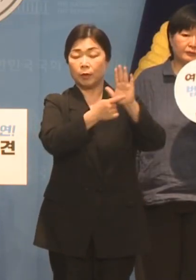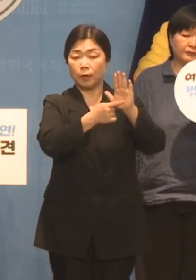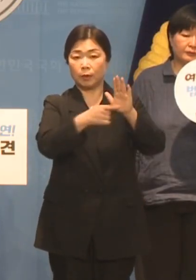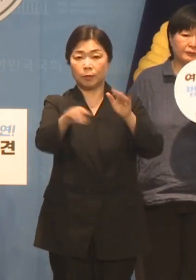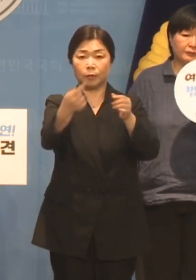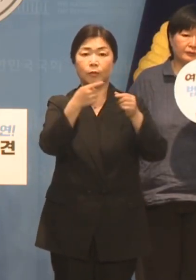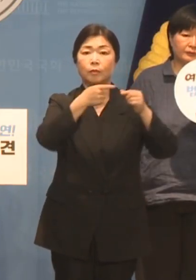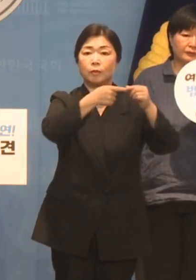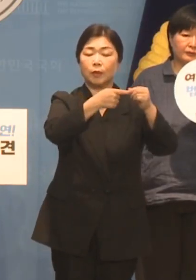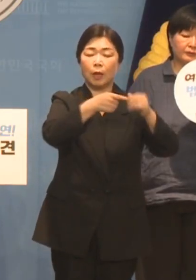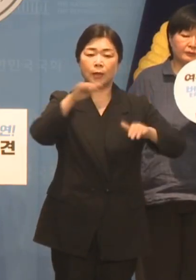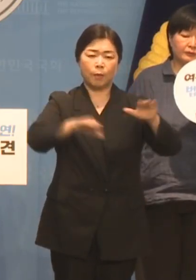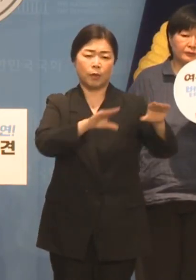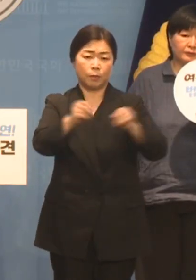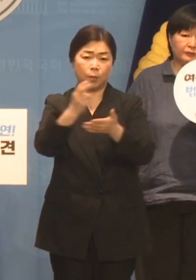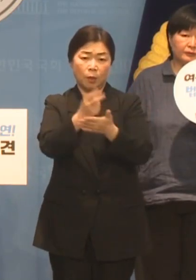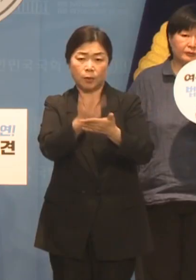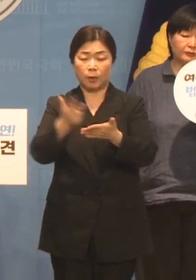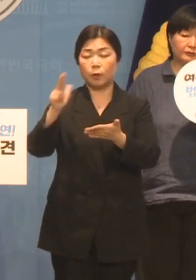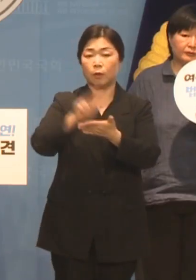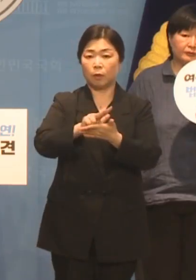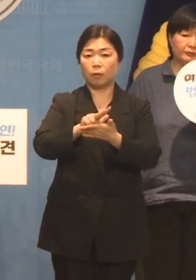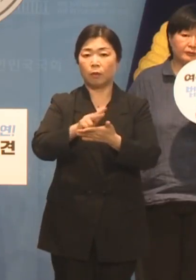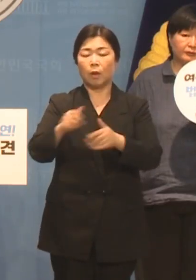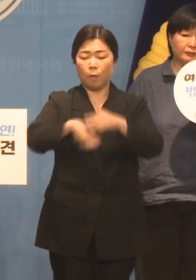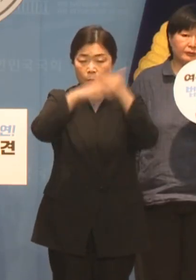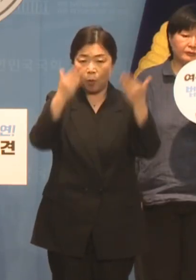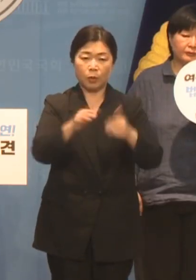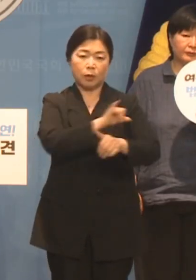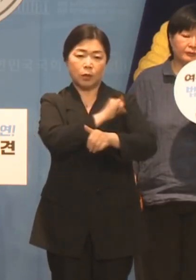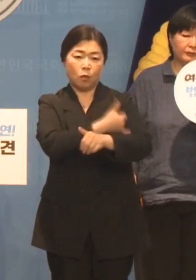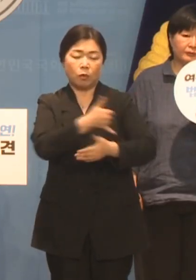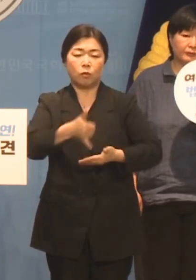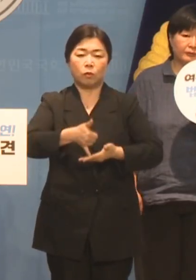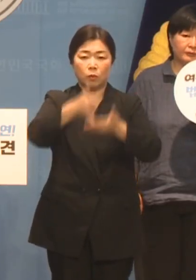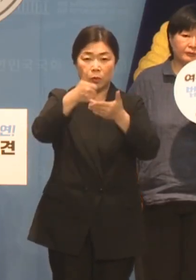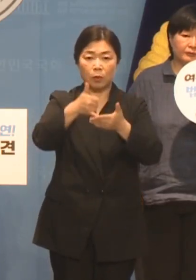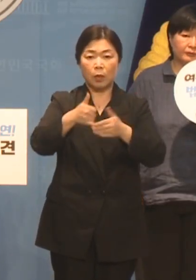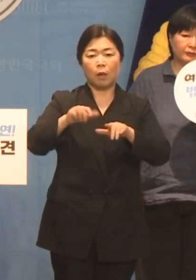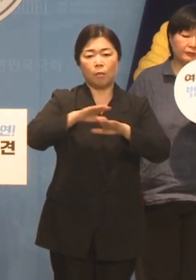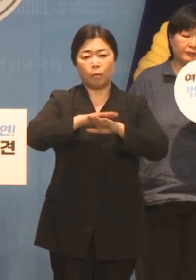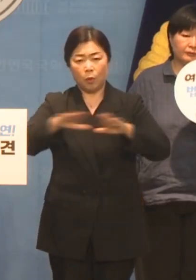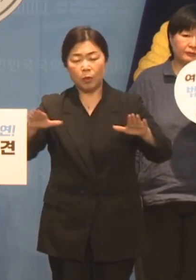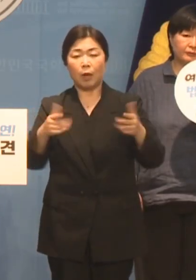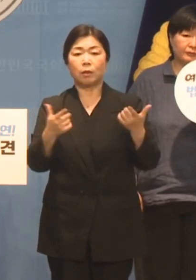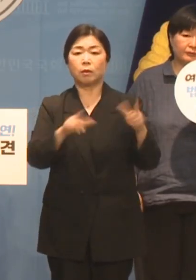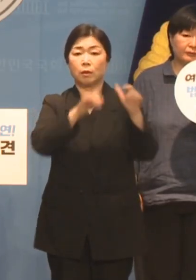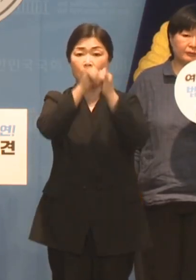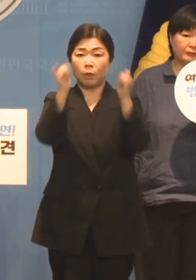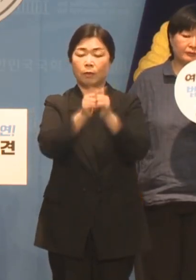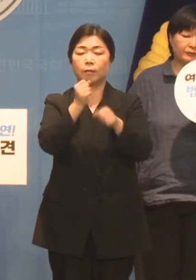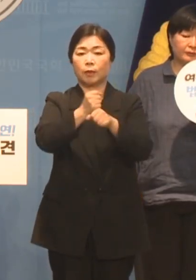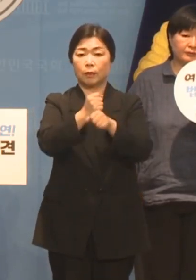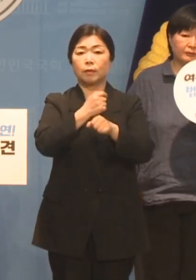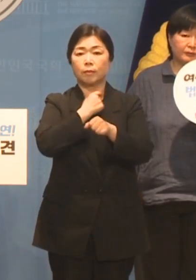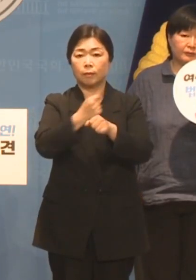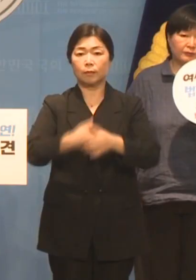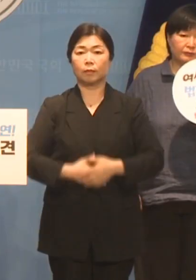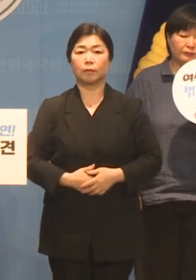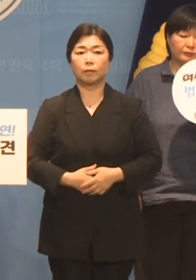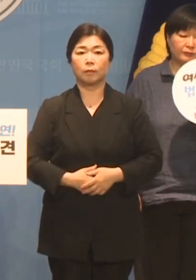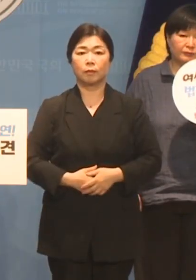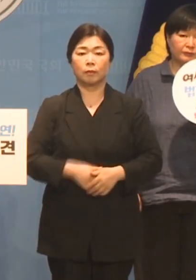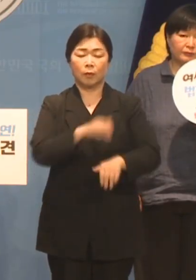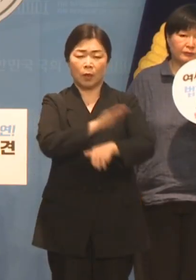첫째, 차별금지법을 제정하고 모두의 인권이 존중되는 평등한 사회를 열겠습니다. 극우